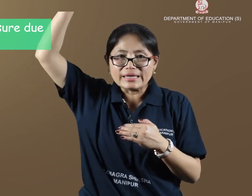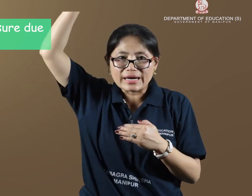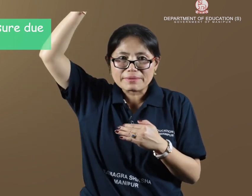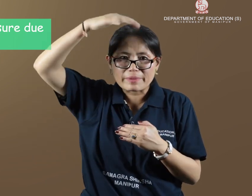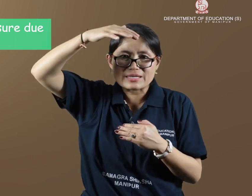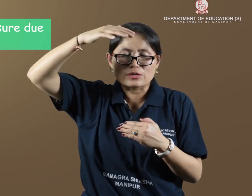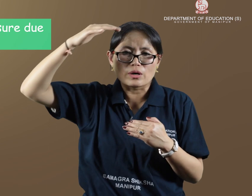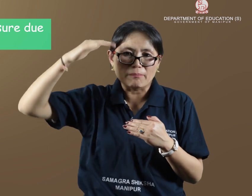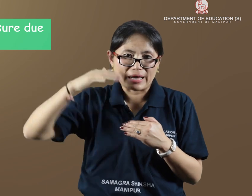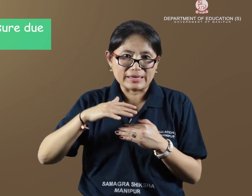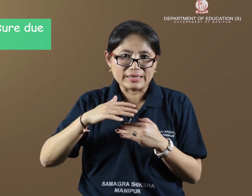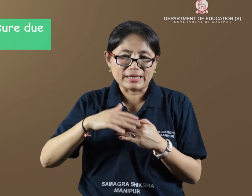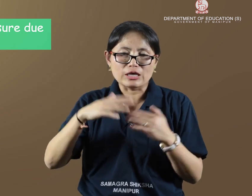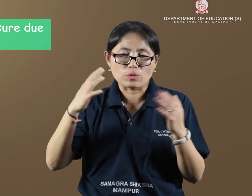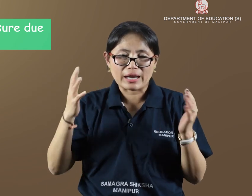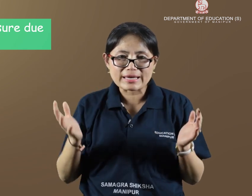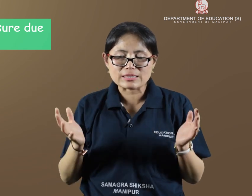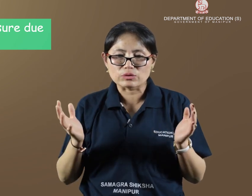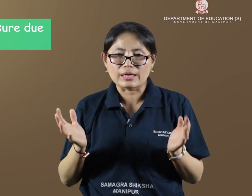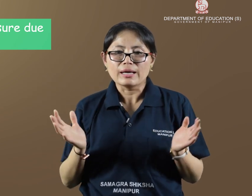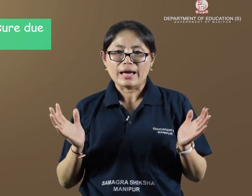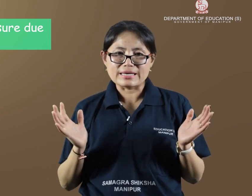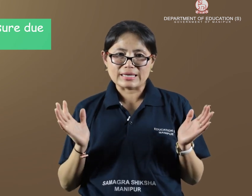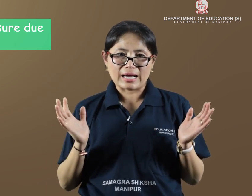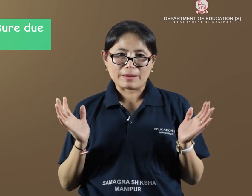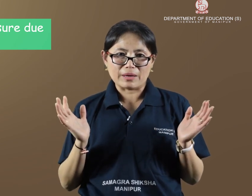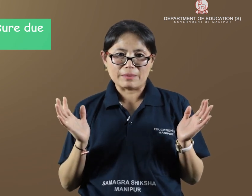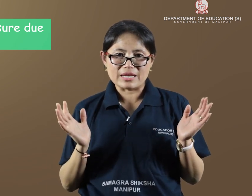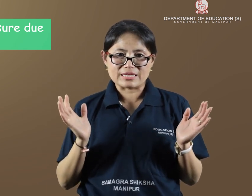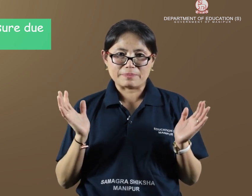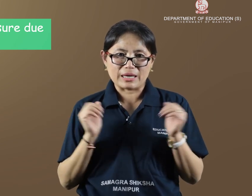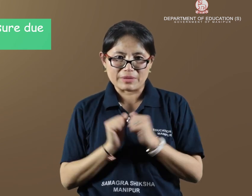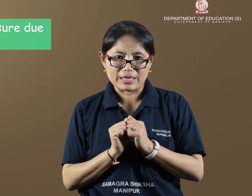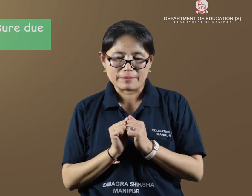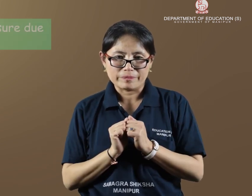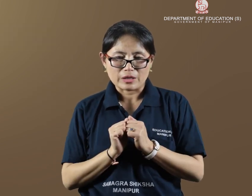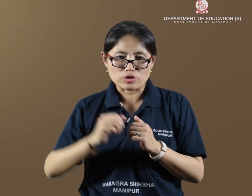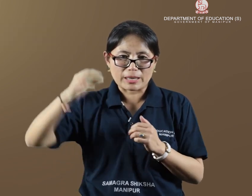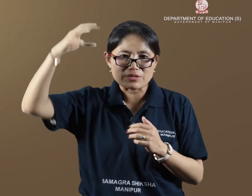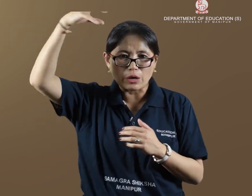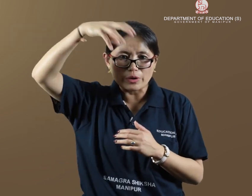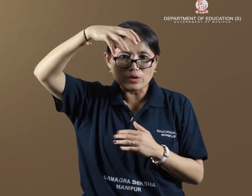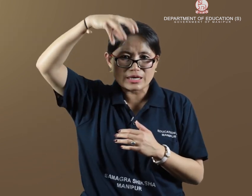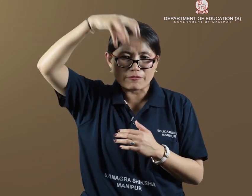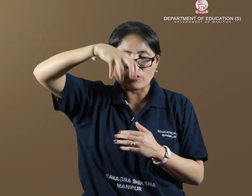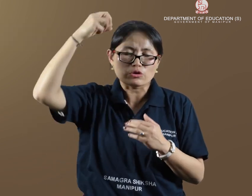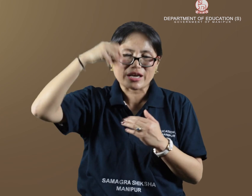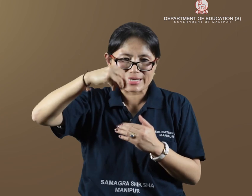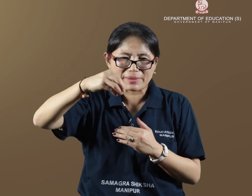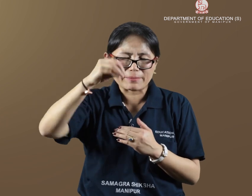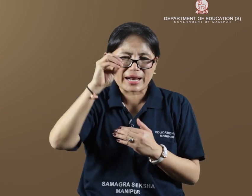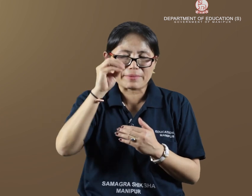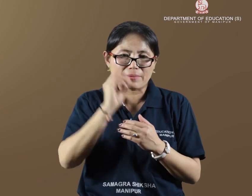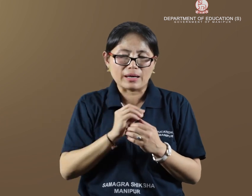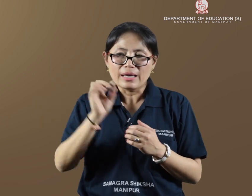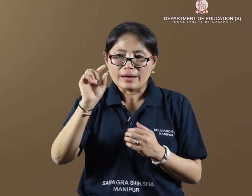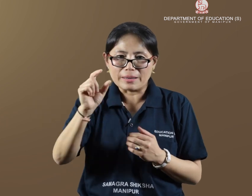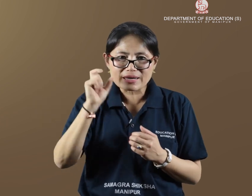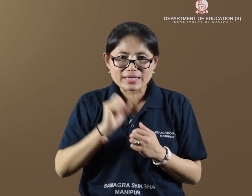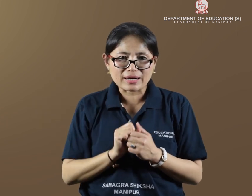indhar ai pressure du ga mana da na equalize taw da na ai zing ngak panga min sat panga min so yam chawi ko si force adu example yam lai ba ma rubber sucker